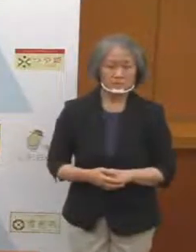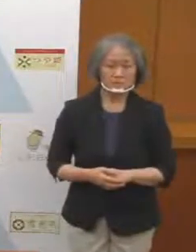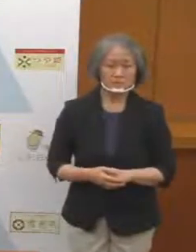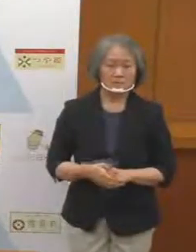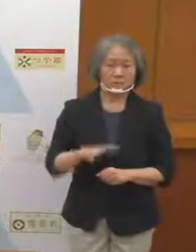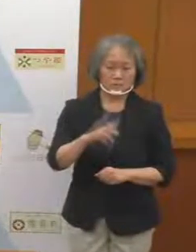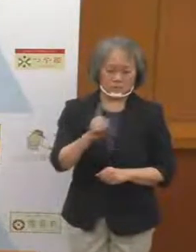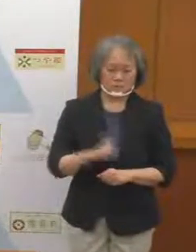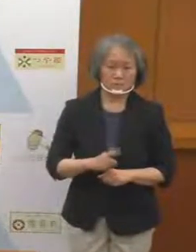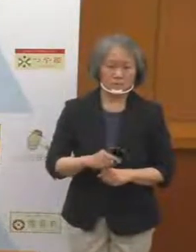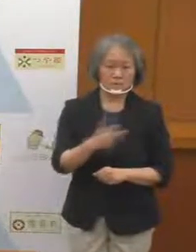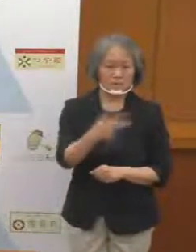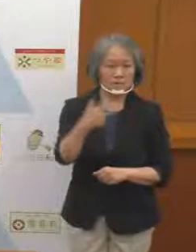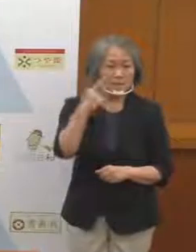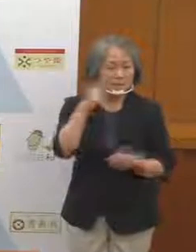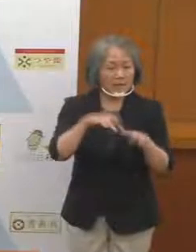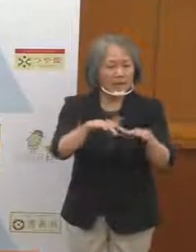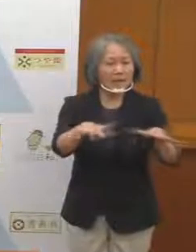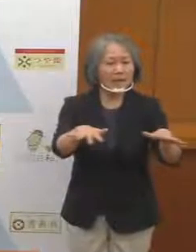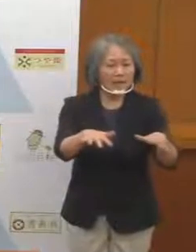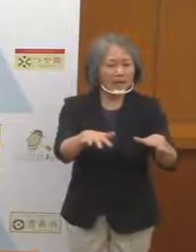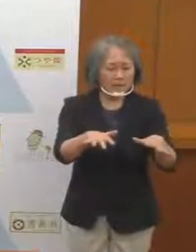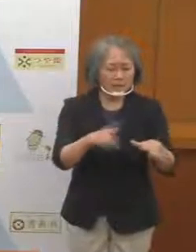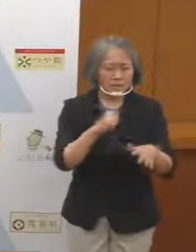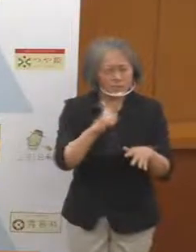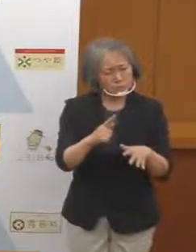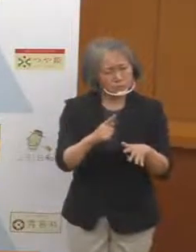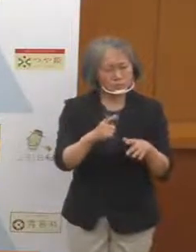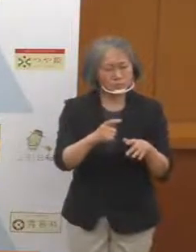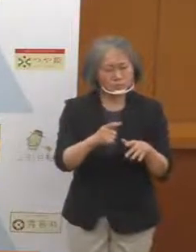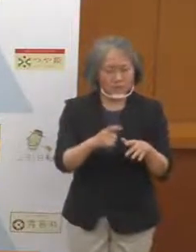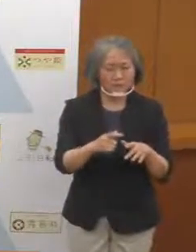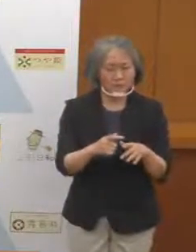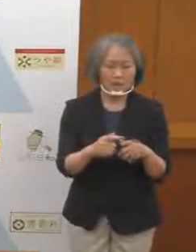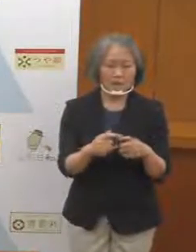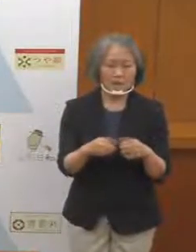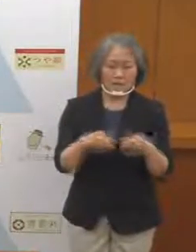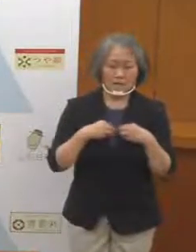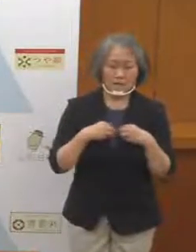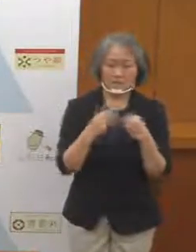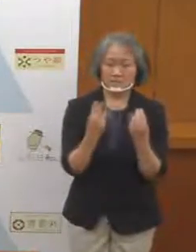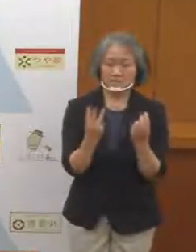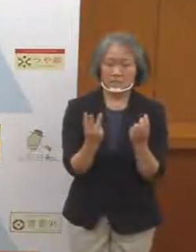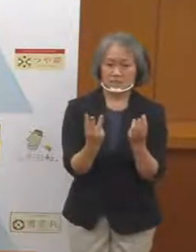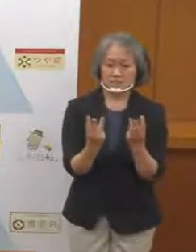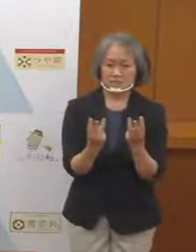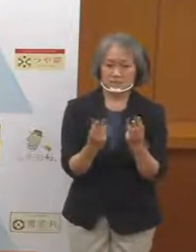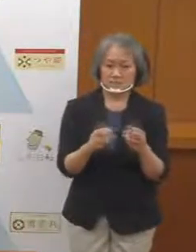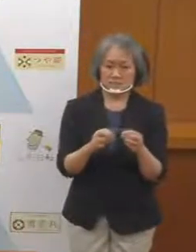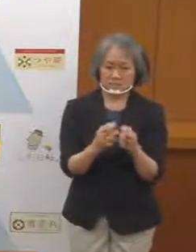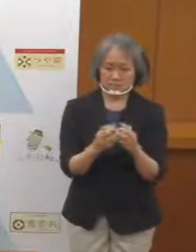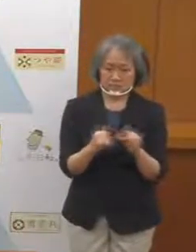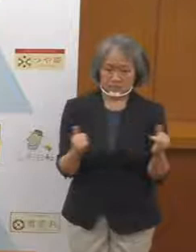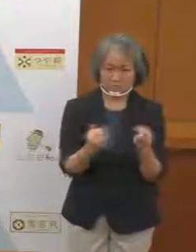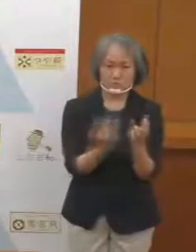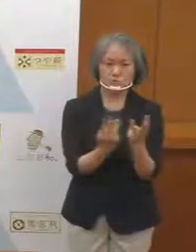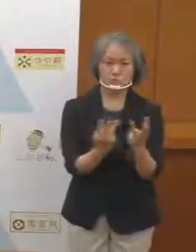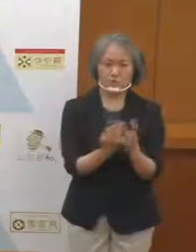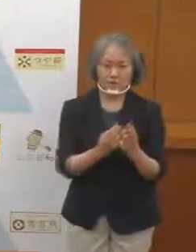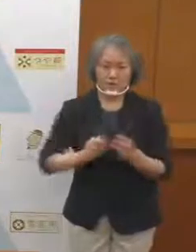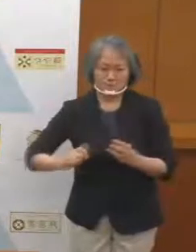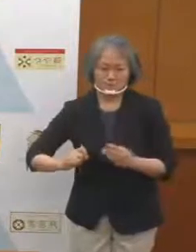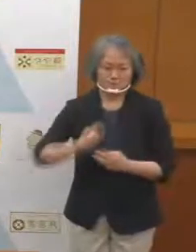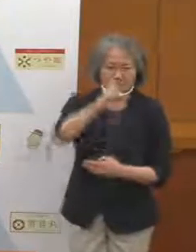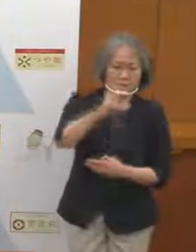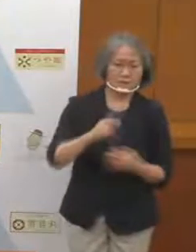ですね第七波ととらえるには感染者数が顕著の上昇傾向に転じていることが必要だが